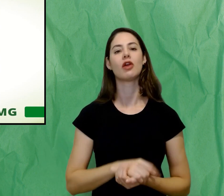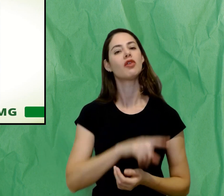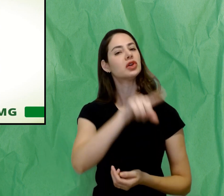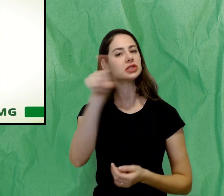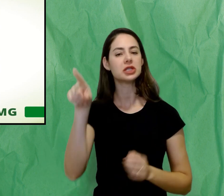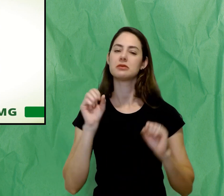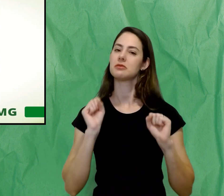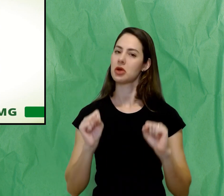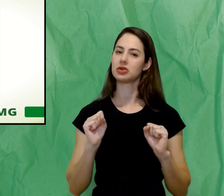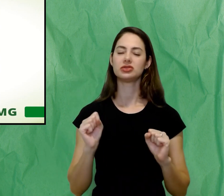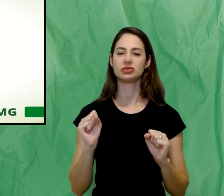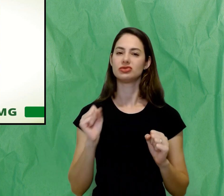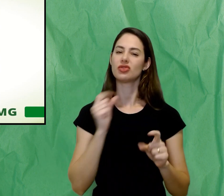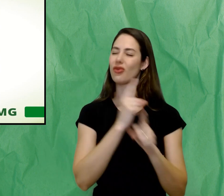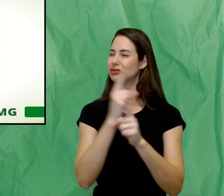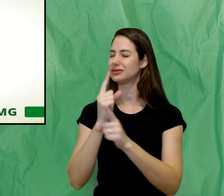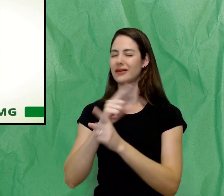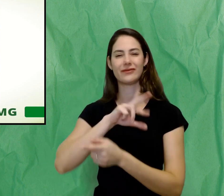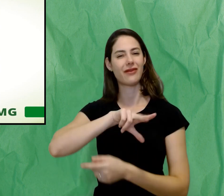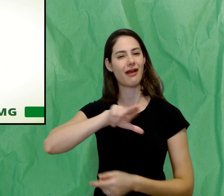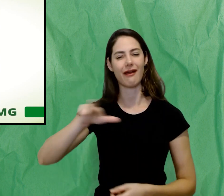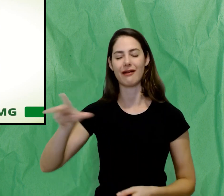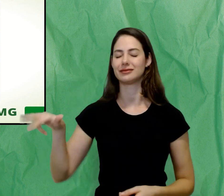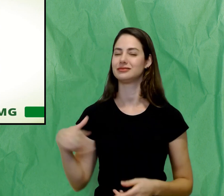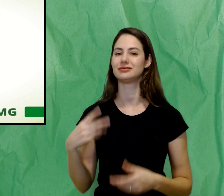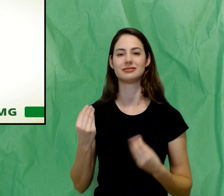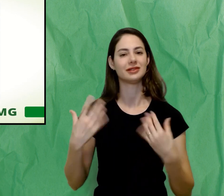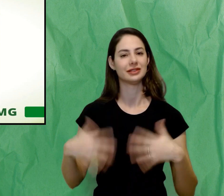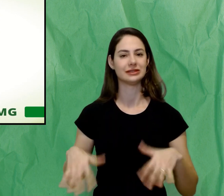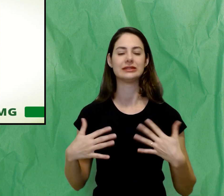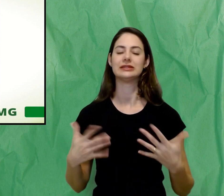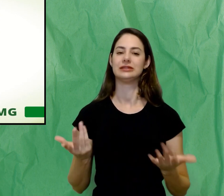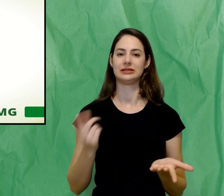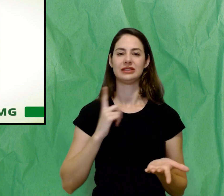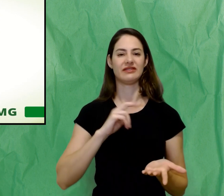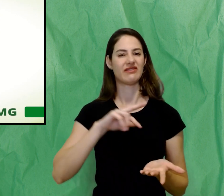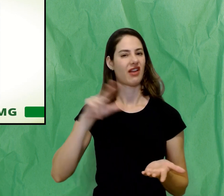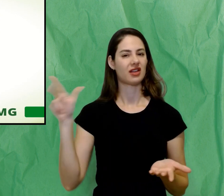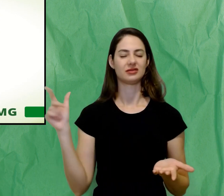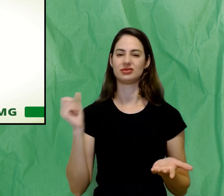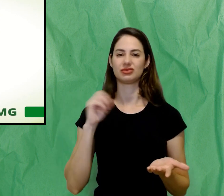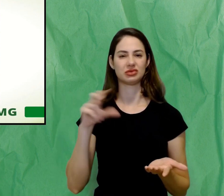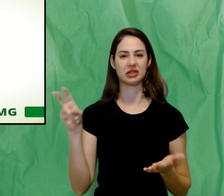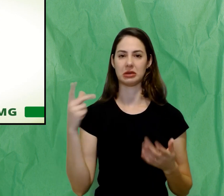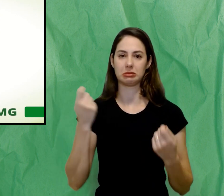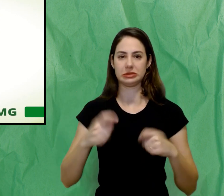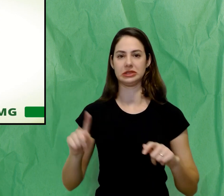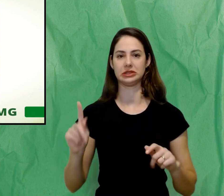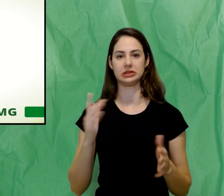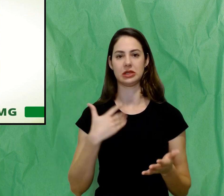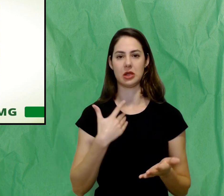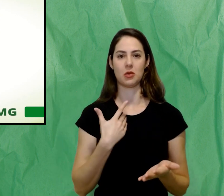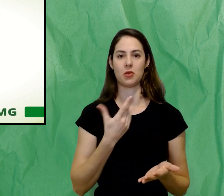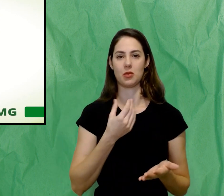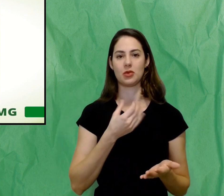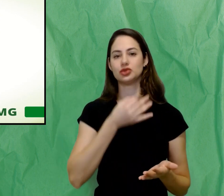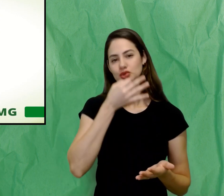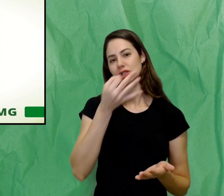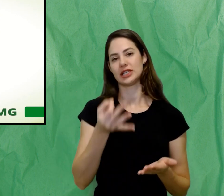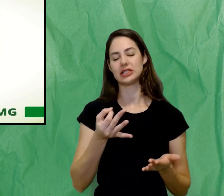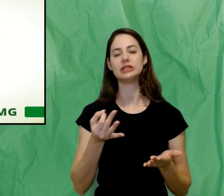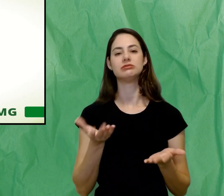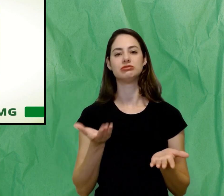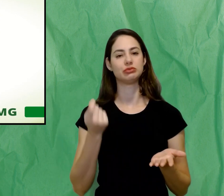vocês podem encontrar com muita facilidade vários e vários artigos em periódicos acadêmicos por aí, não precisa necessariamente ser esse que eu